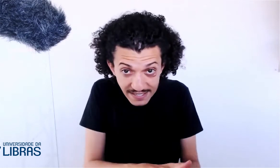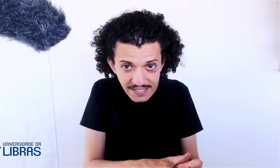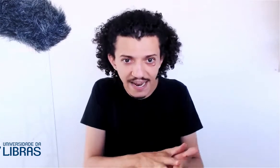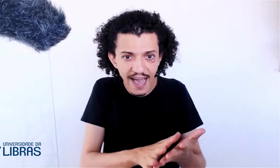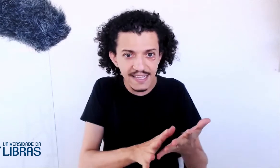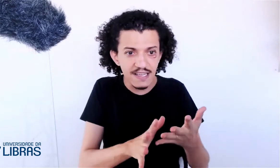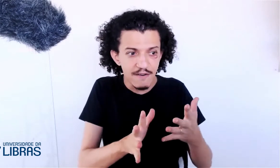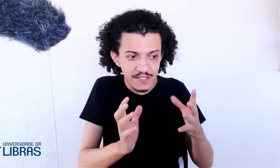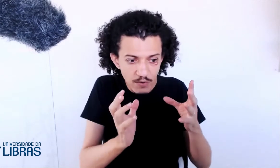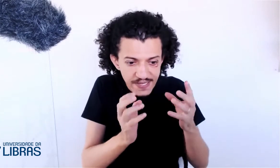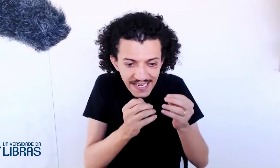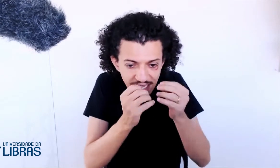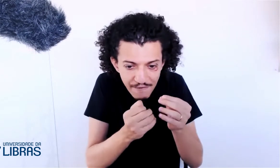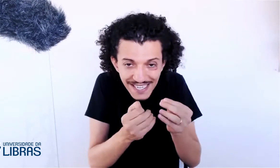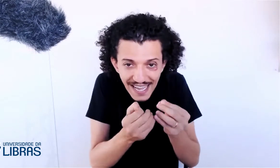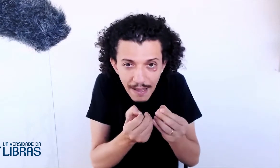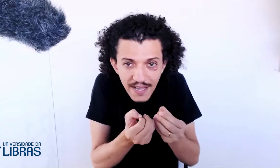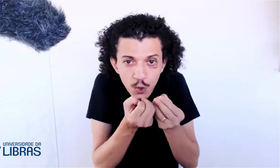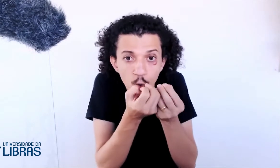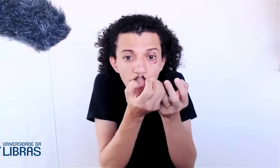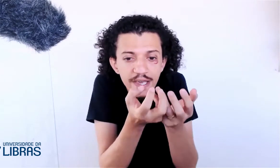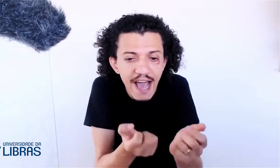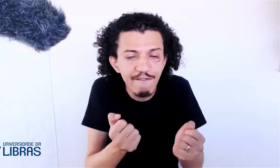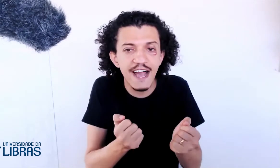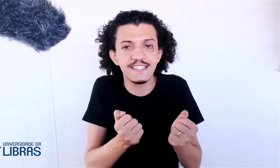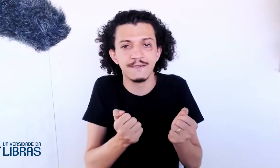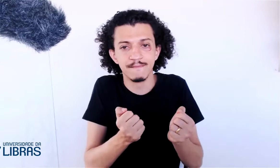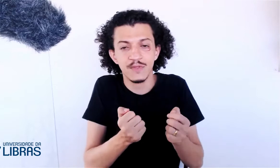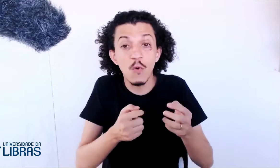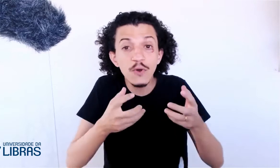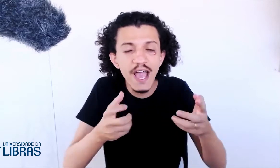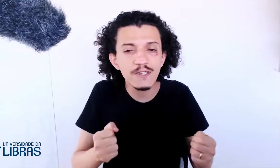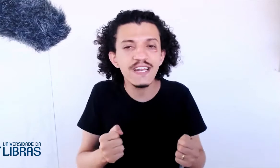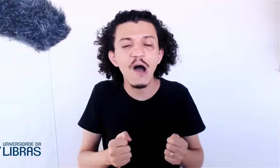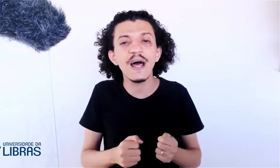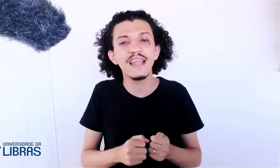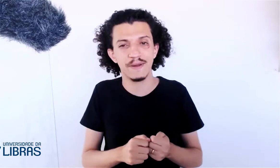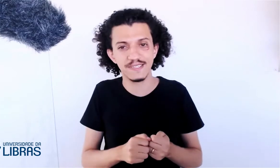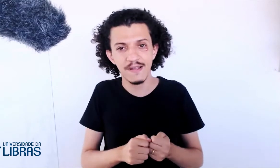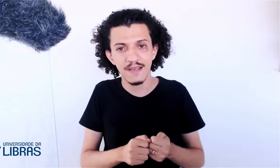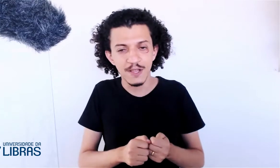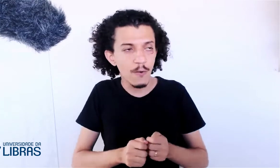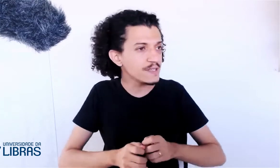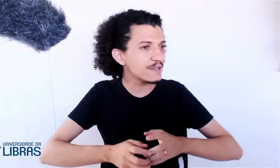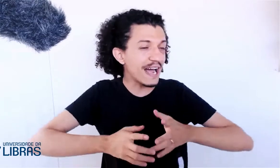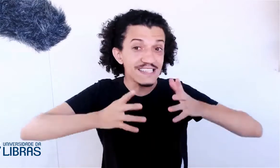de sinais, você consegue escrever exatamente como que é a frase, como que é o sinal na Libras. Então, isso traz